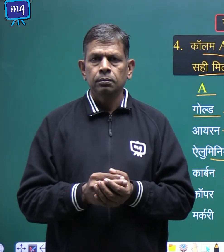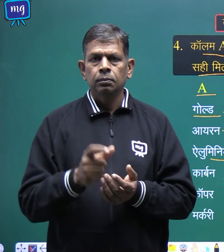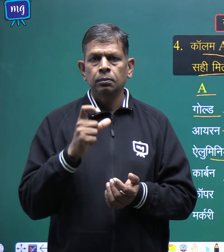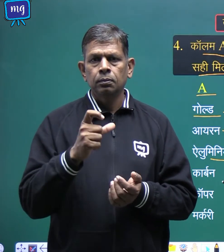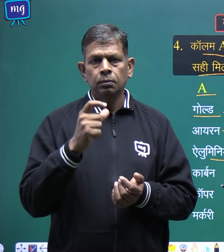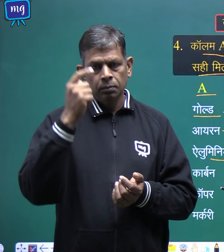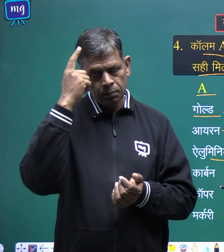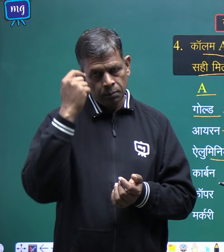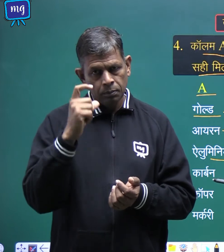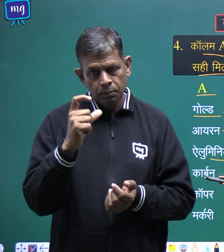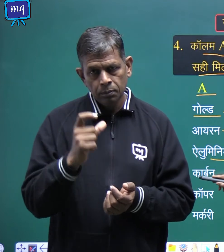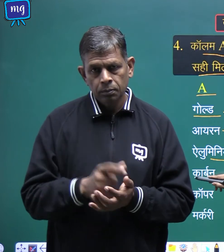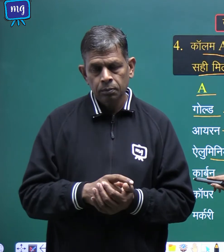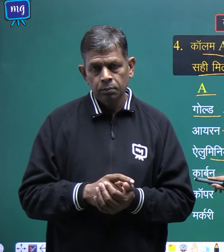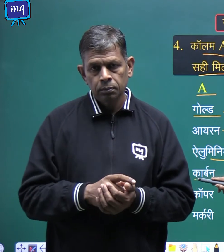कार्बन,